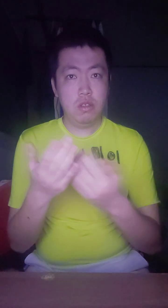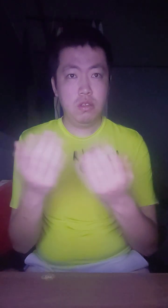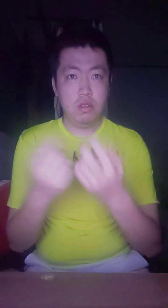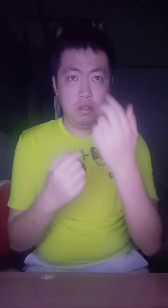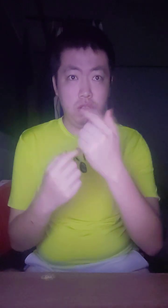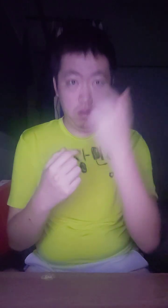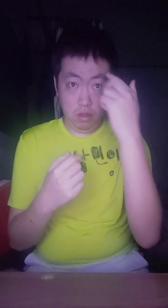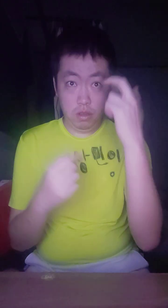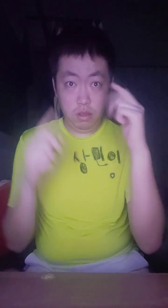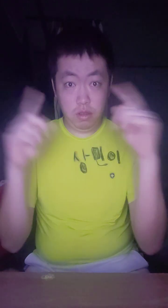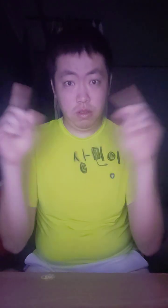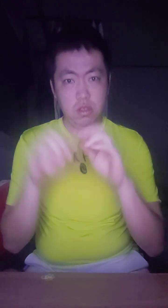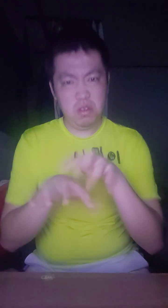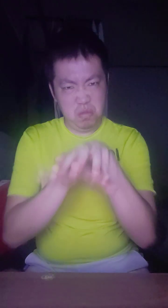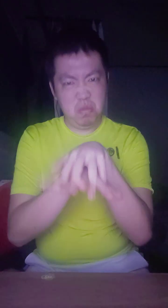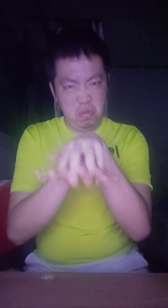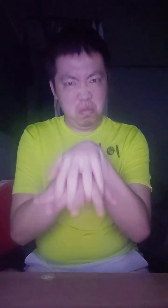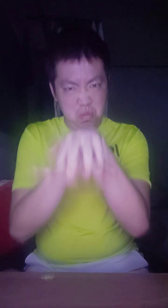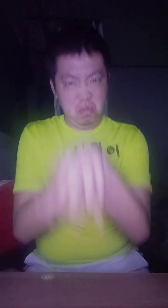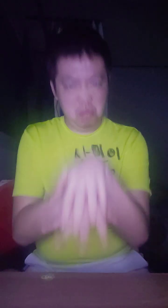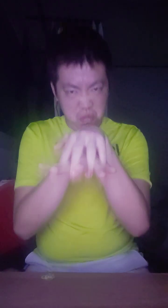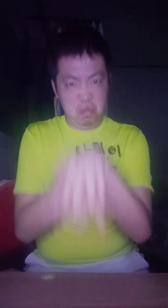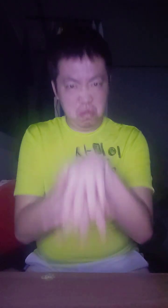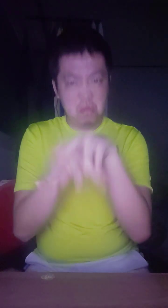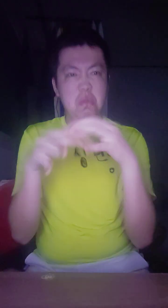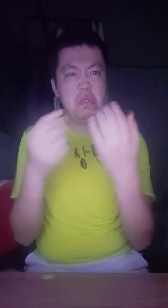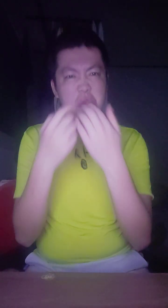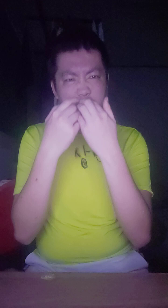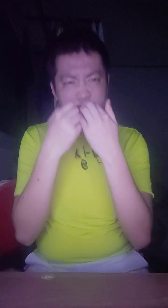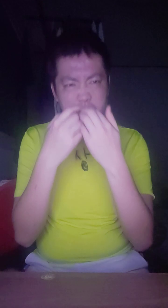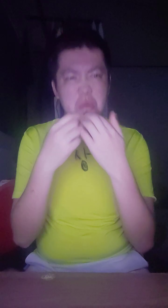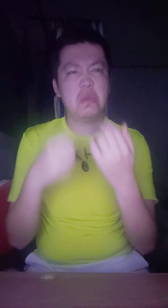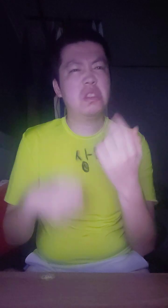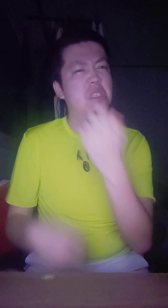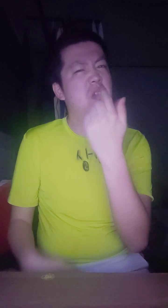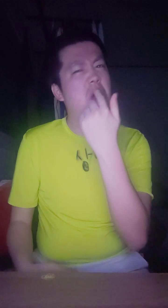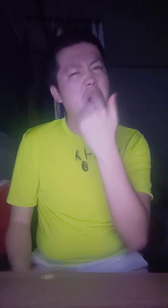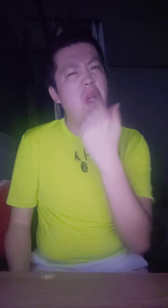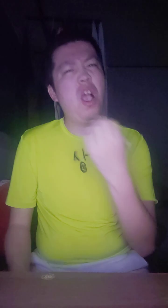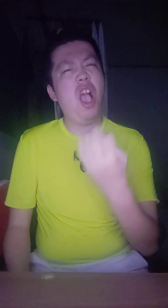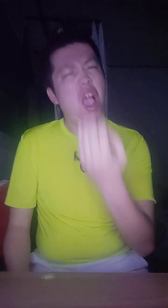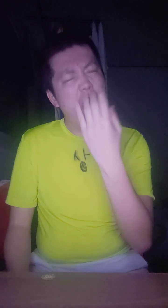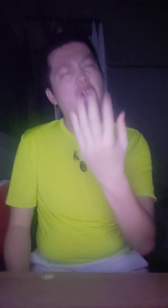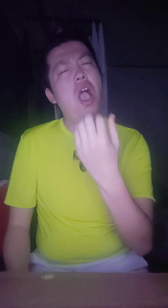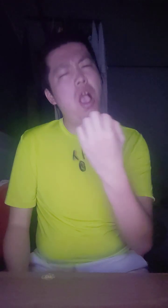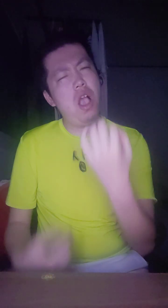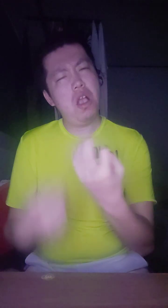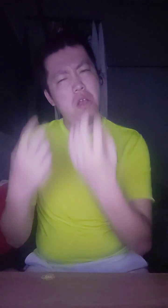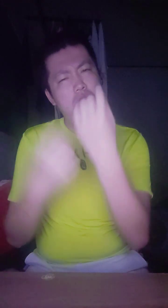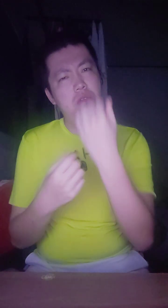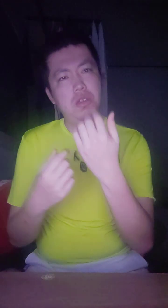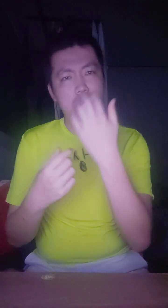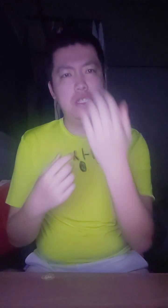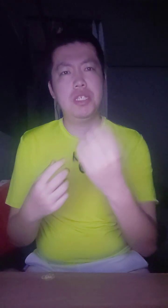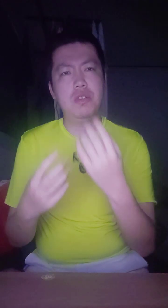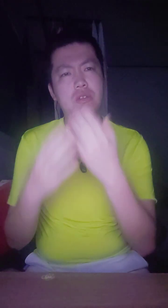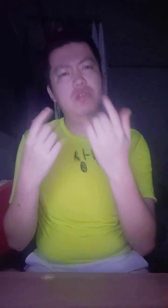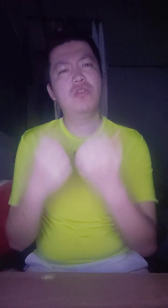차리고 심폐소생술을 하고 인공호흡을 딱 하려는 순간에 입에서 가스 냄새가 훅 올라왔대요. 자기도 또 한 번 기절을